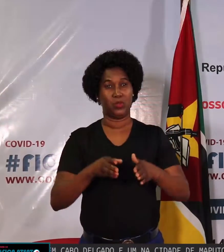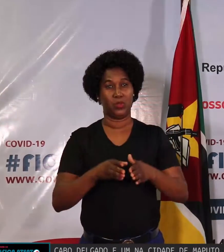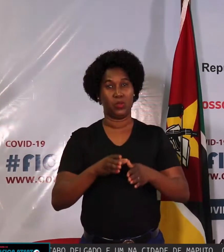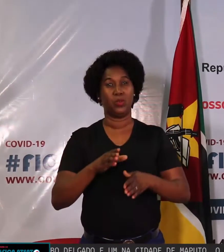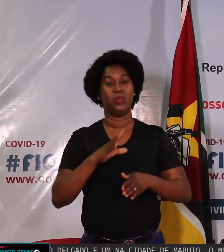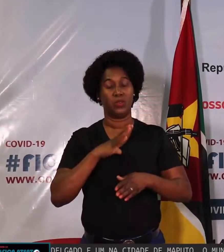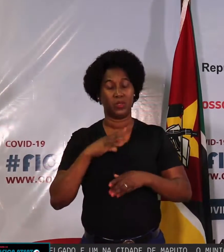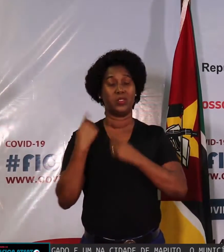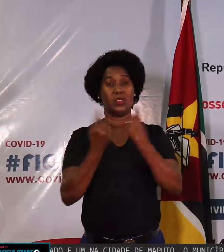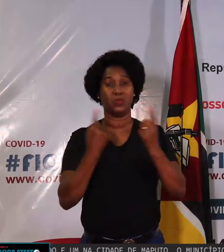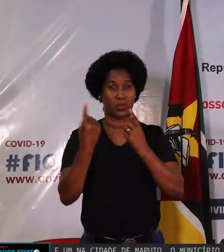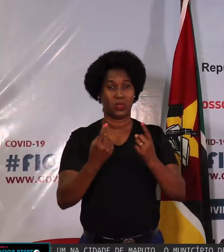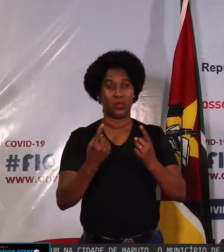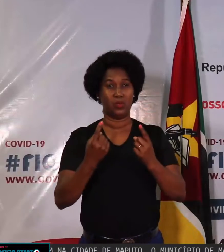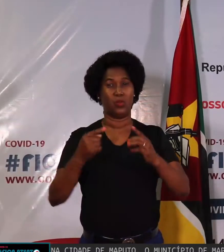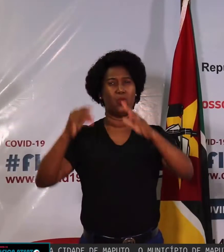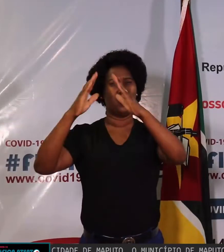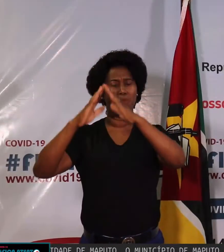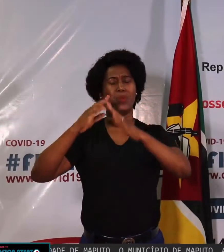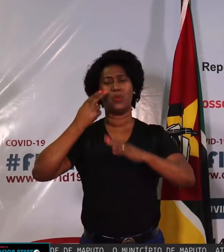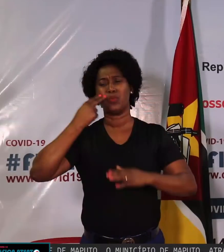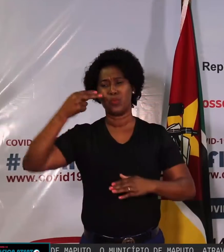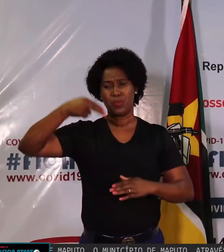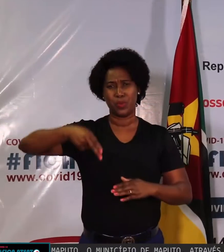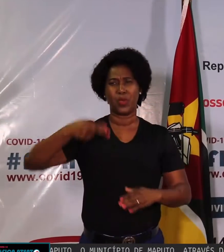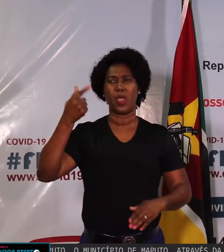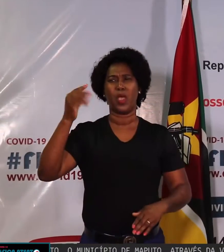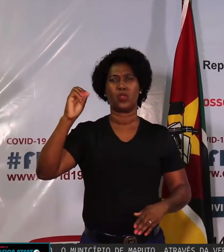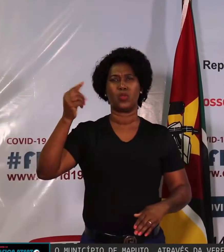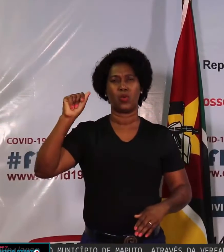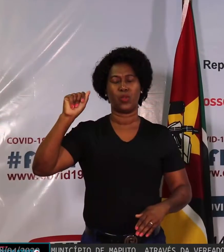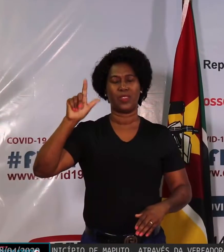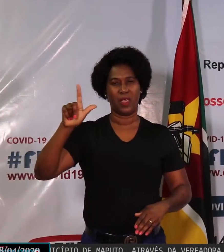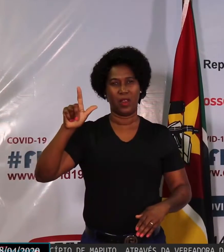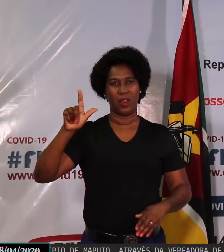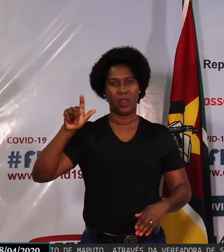num dos acampamentos da Total, em Afungi, na província de Cabo Delgado.